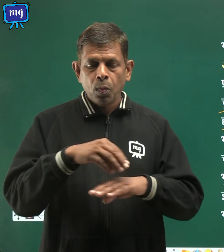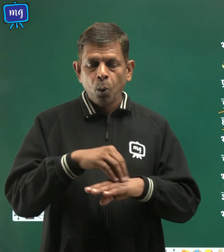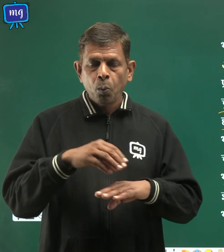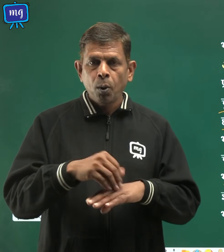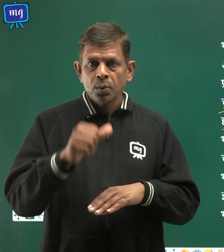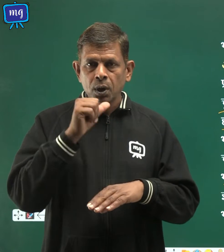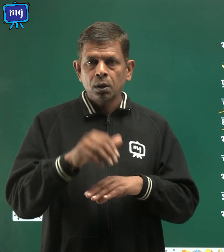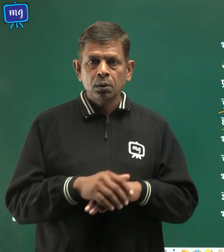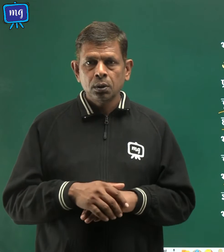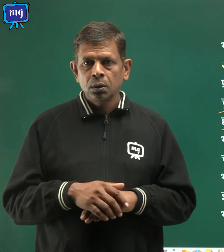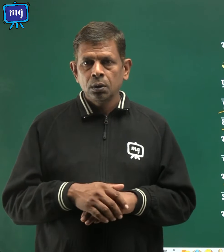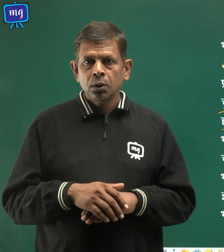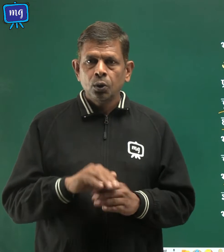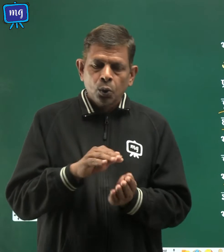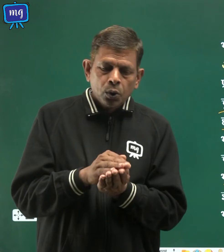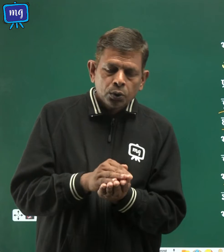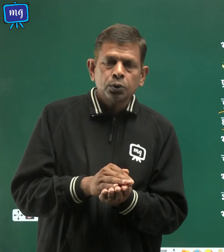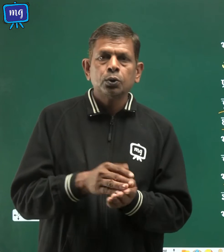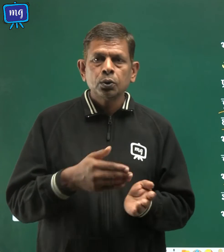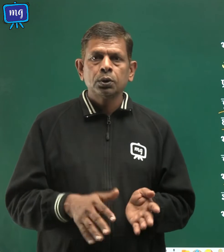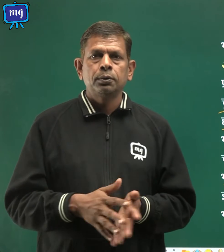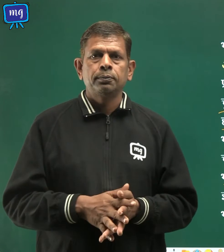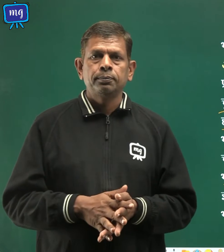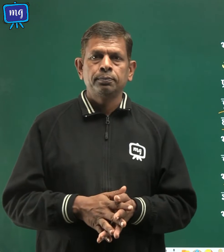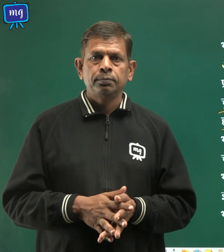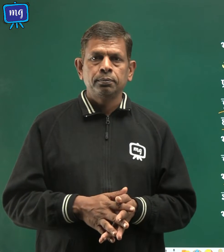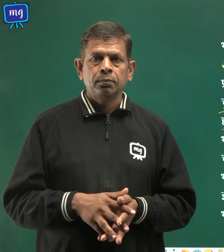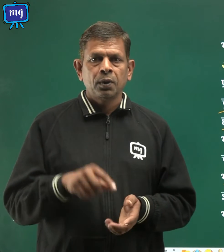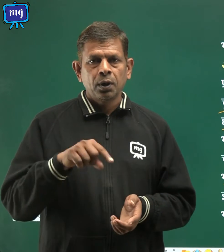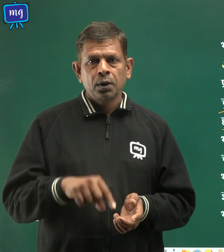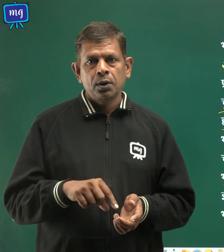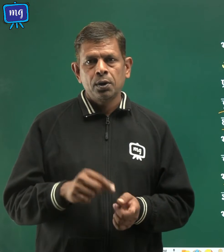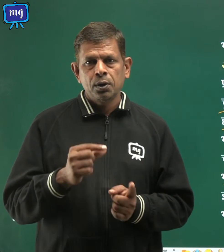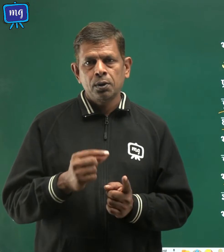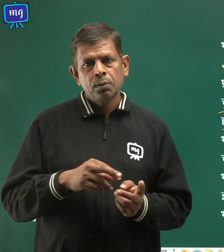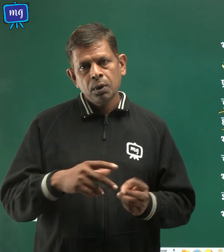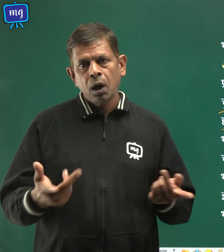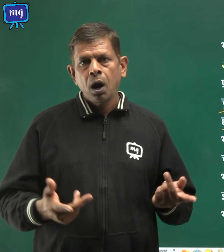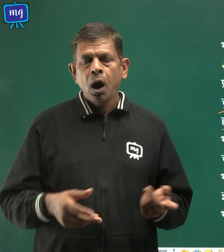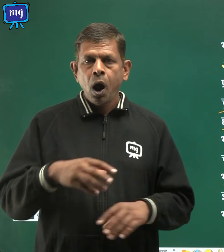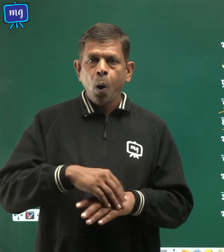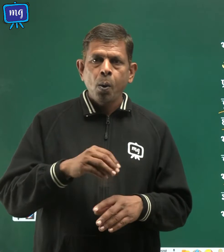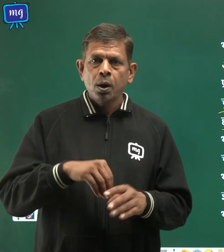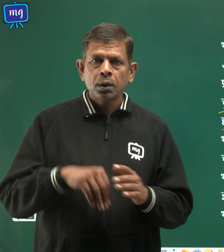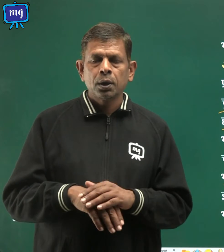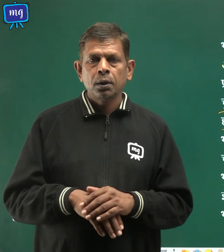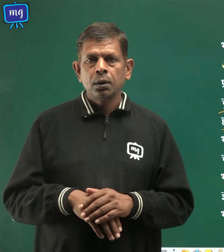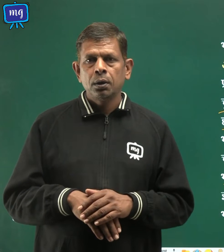भौमजल संचित हो जाता है। इस प्रकार संचित भौमजल के